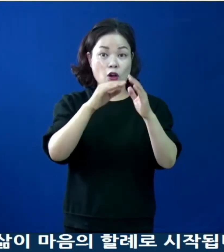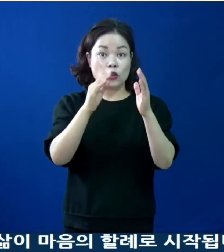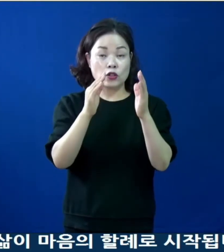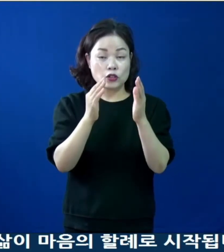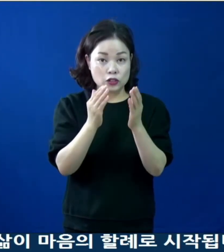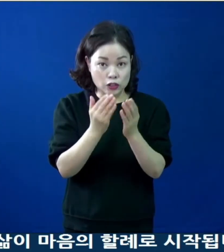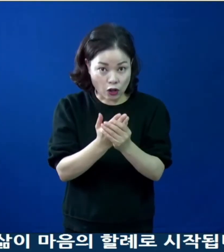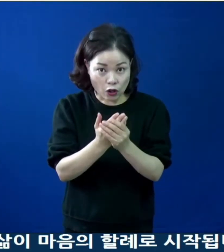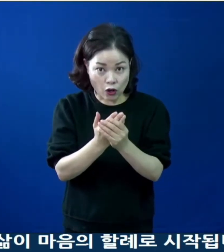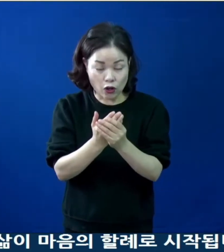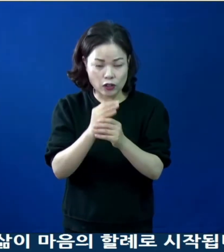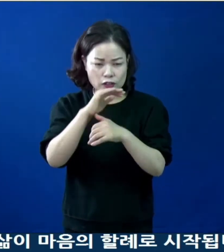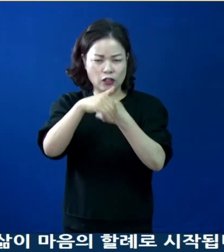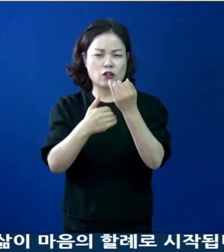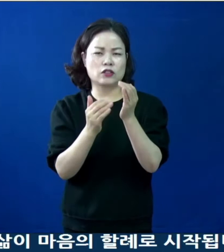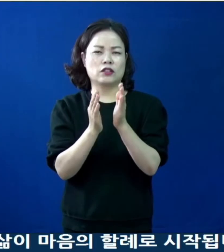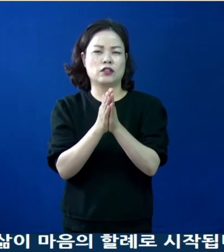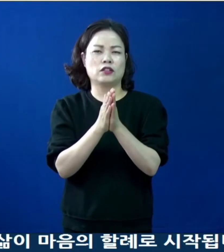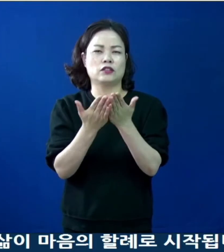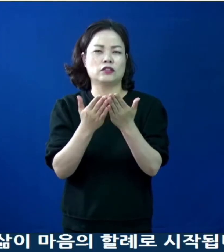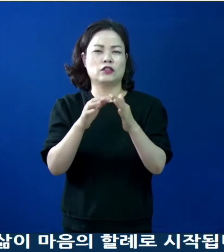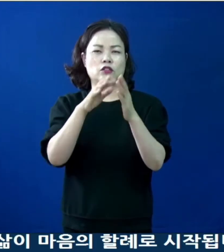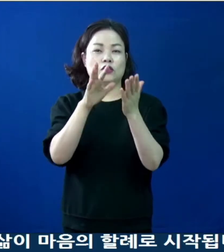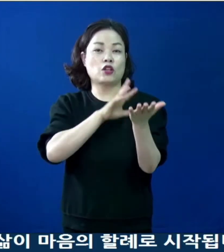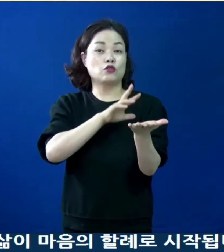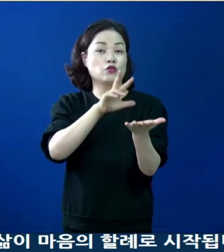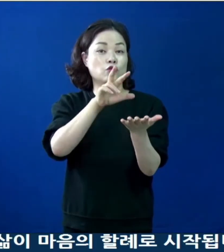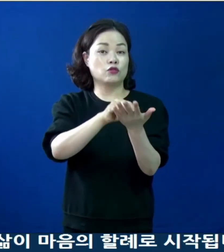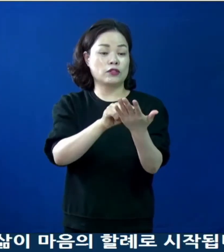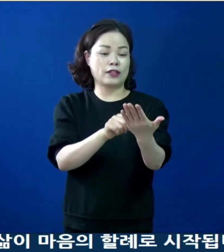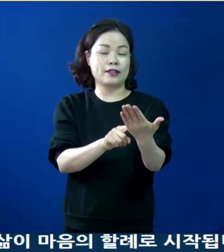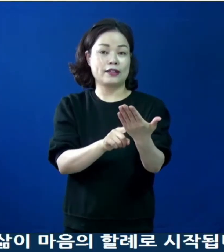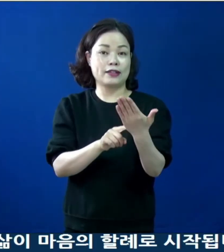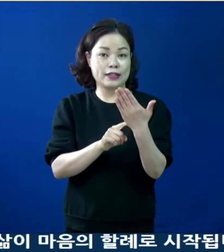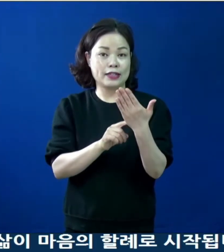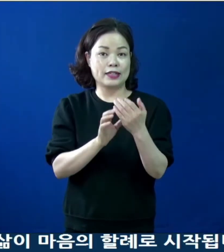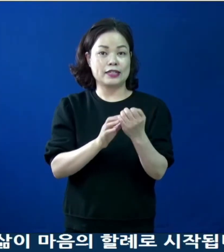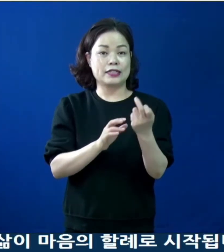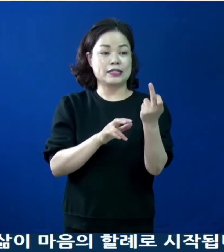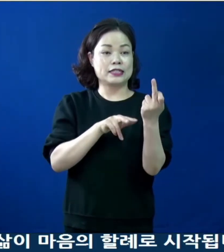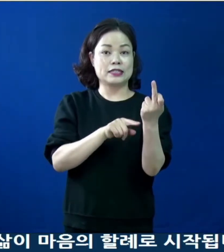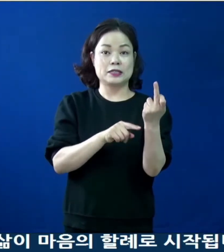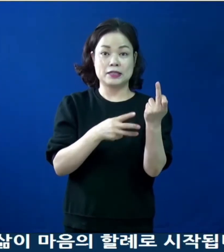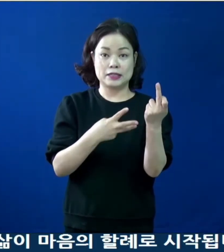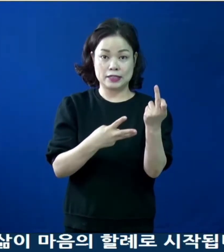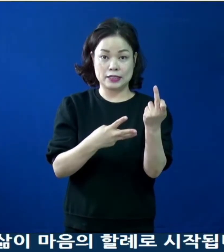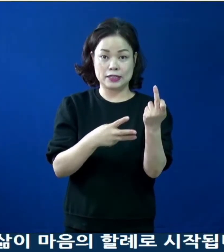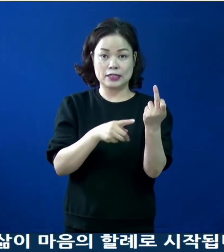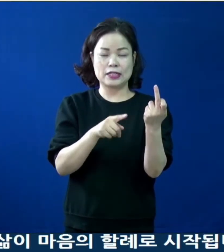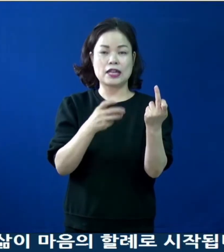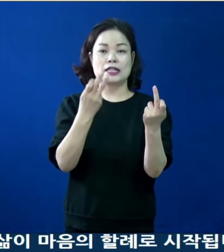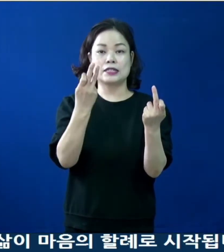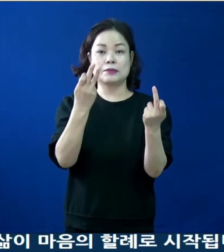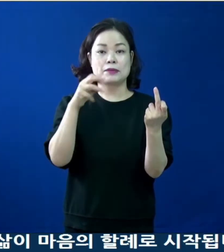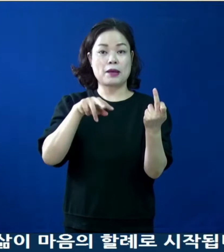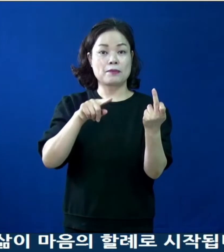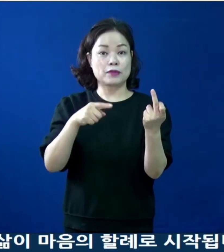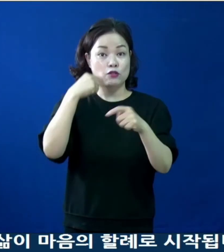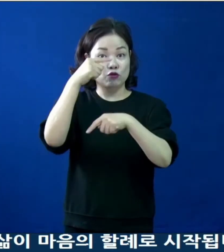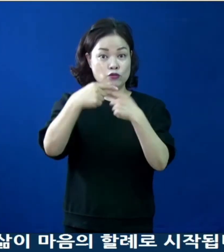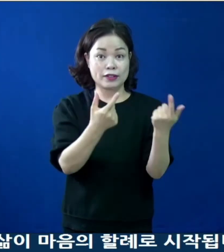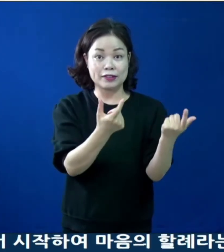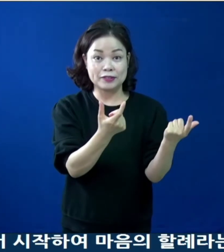주제라고 해도 과언이 아닌 그런 말씀이 등장을 합니다. 12절과 13절 말씀입니다. 우리 같이